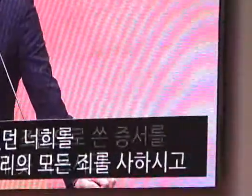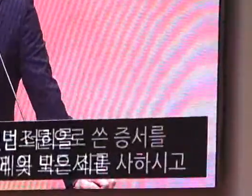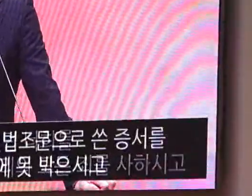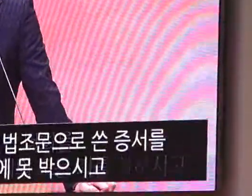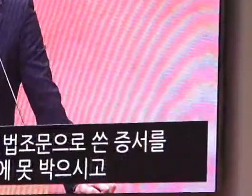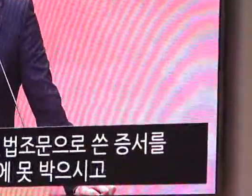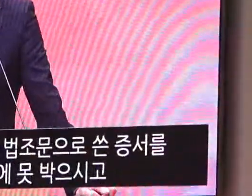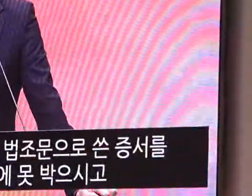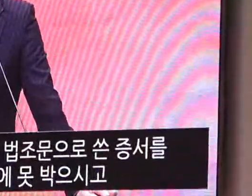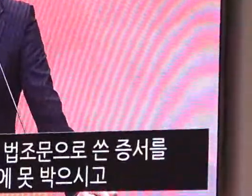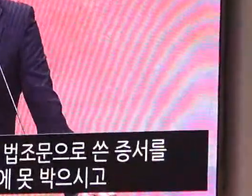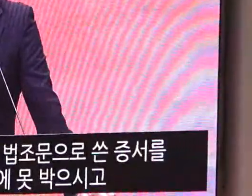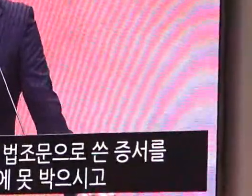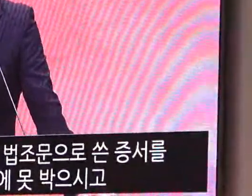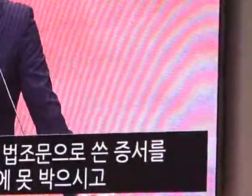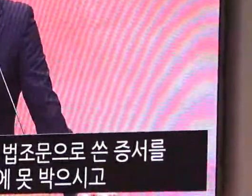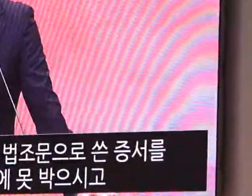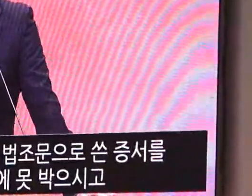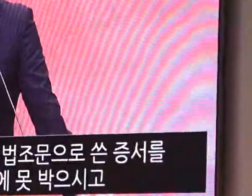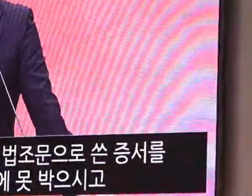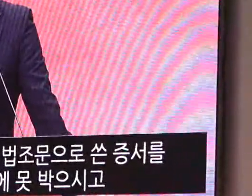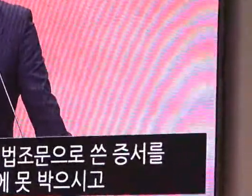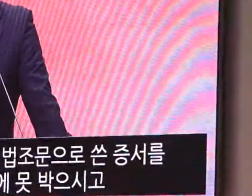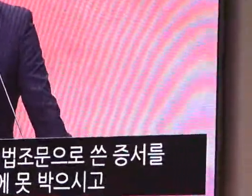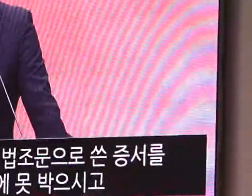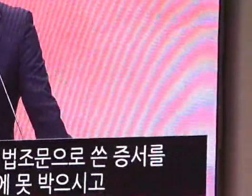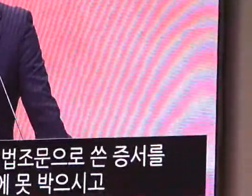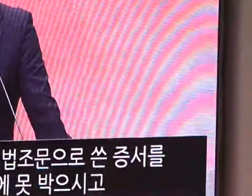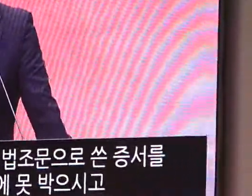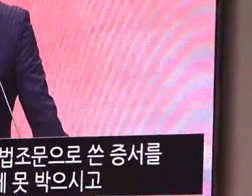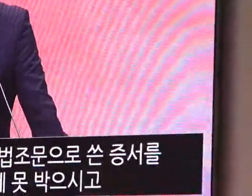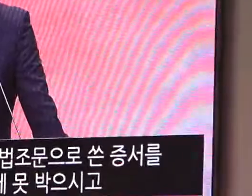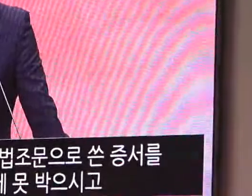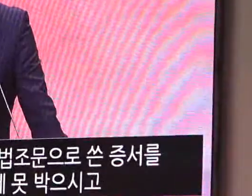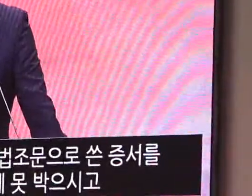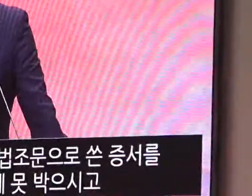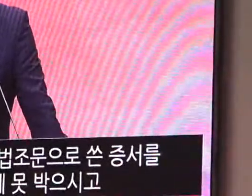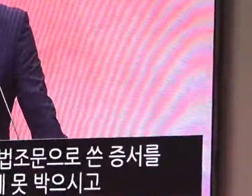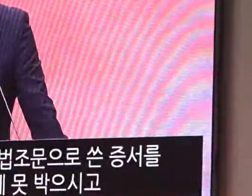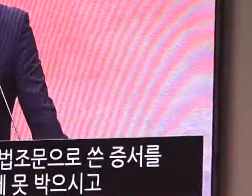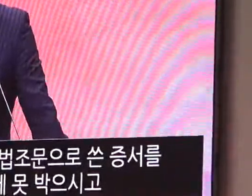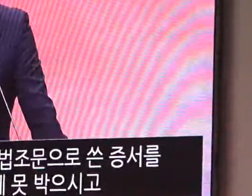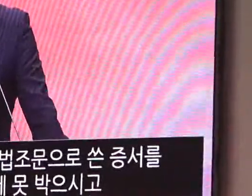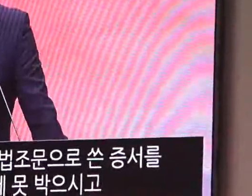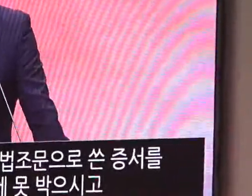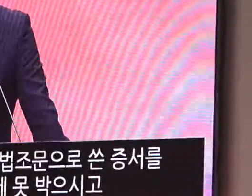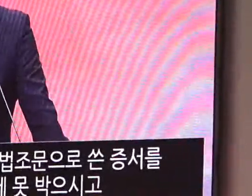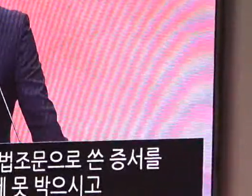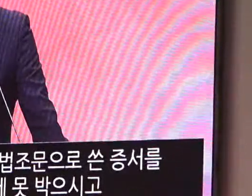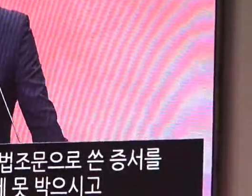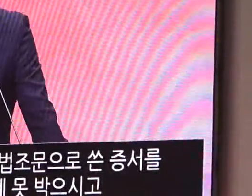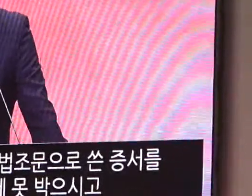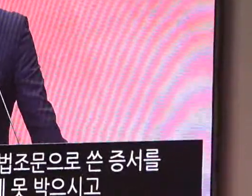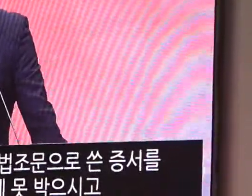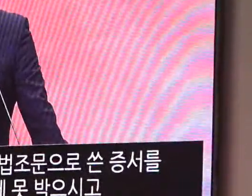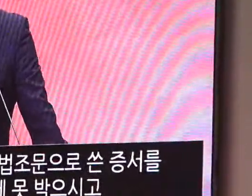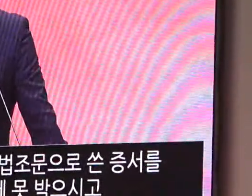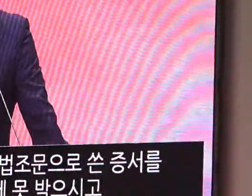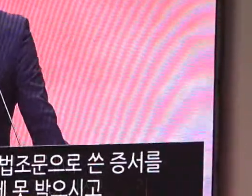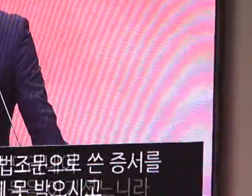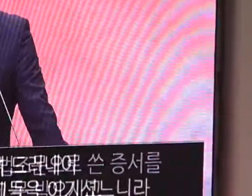사하시고 우리를 거스르고 불리하게 하는 목조문으로 쓴 정서를 지우시고 대하여 버리사 십자가에